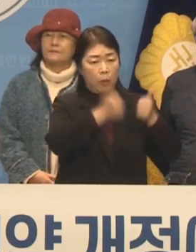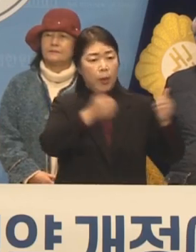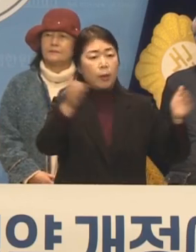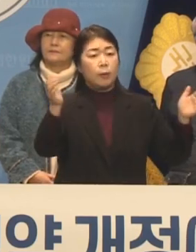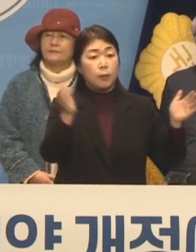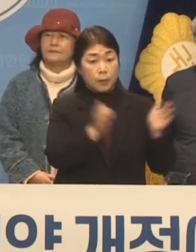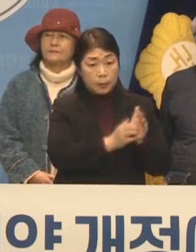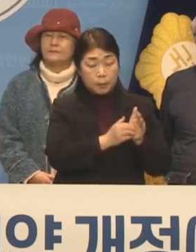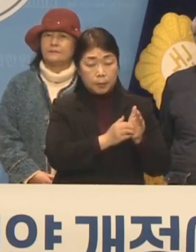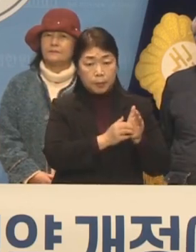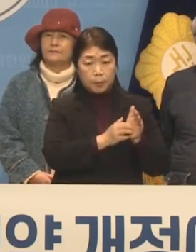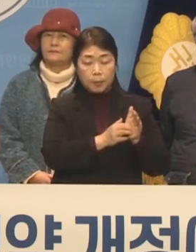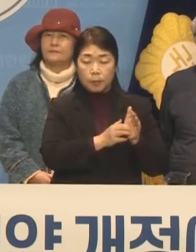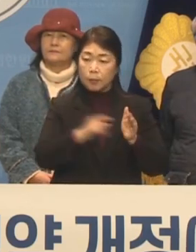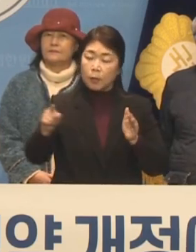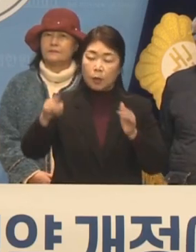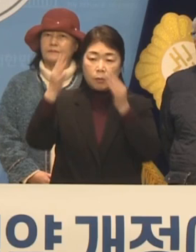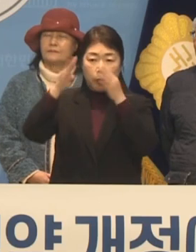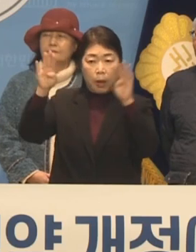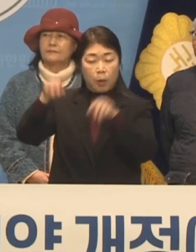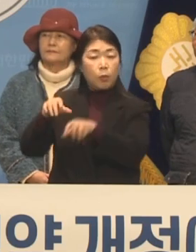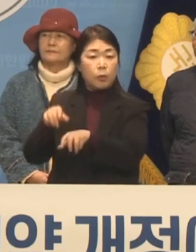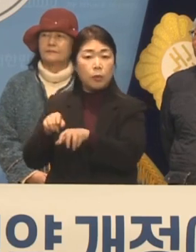마치고 주립대학의